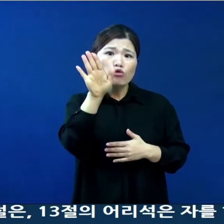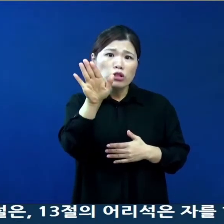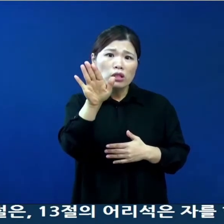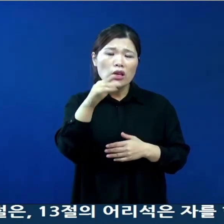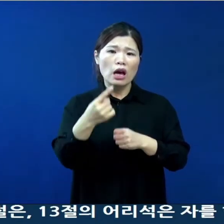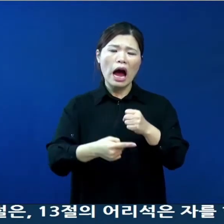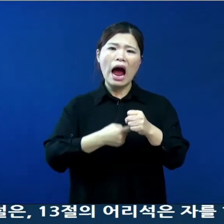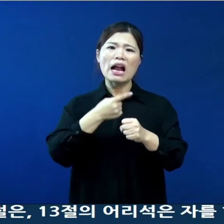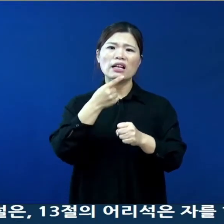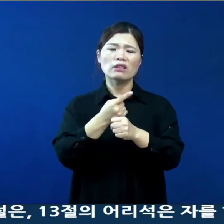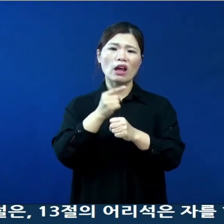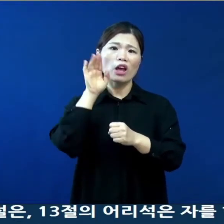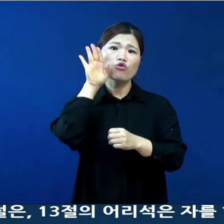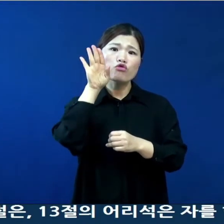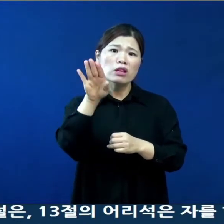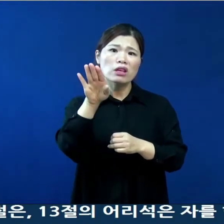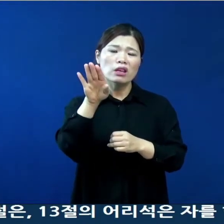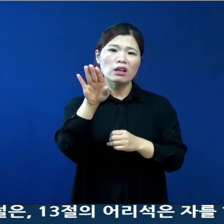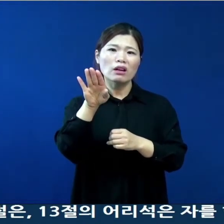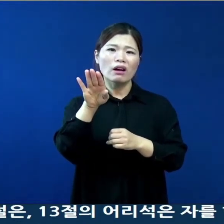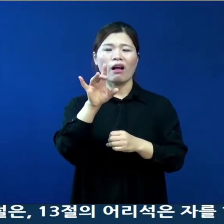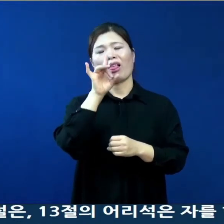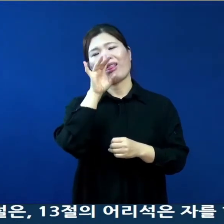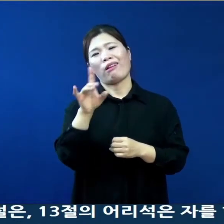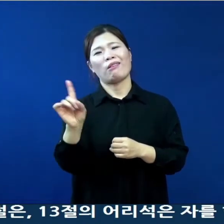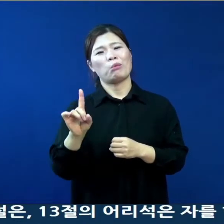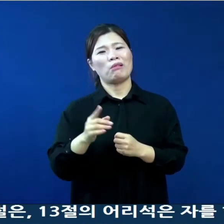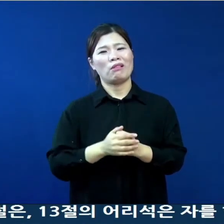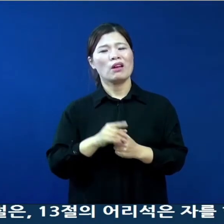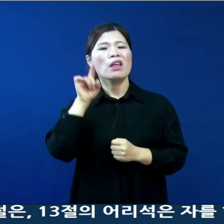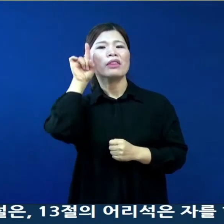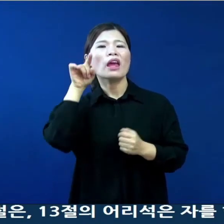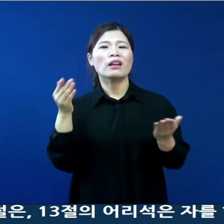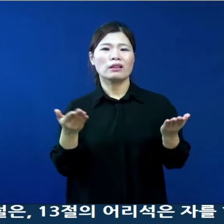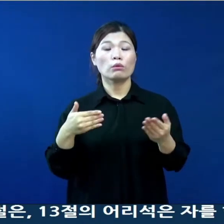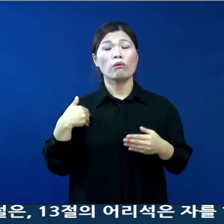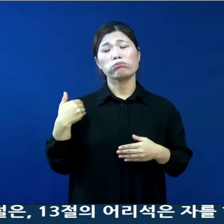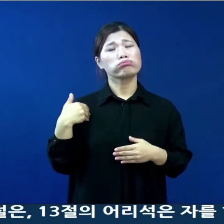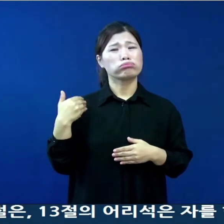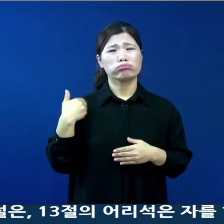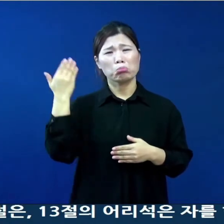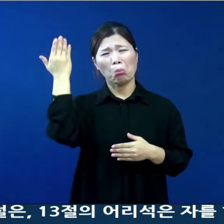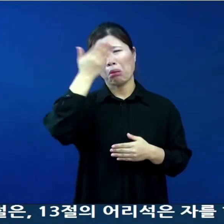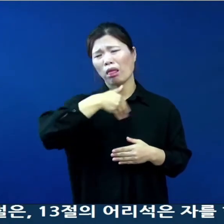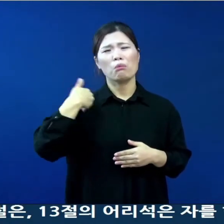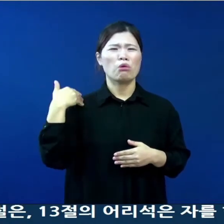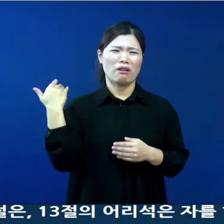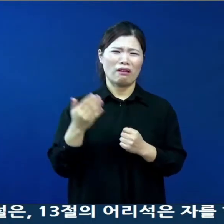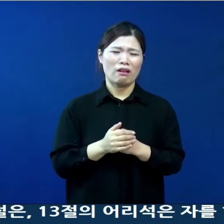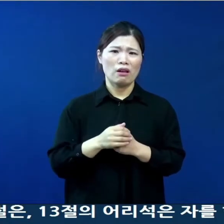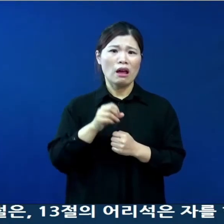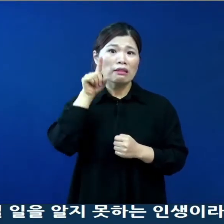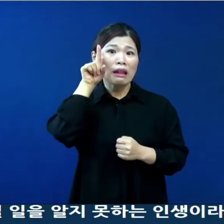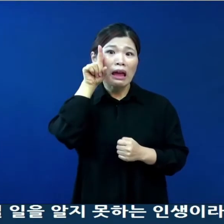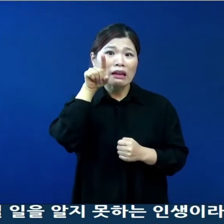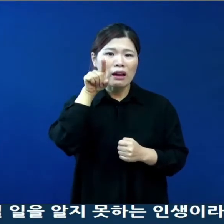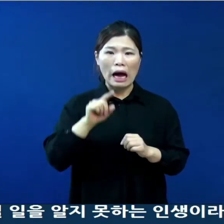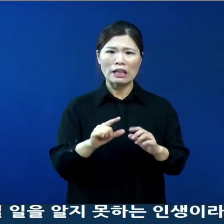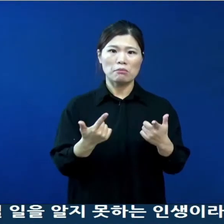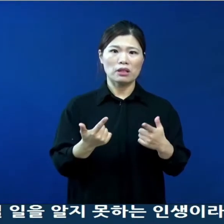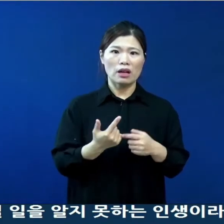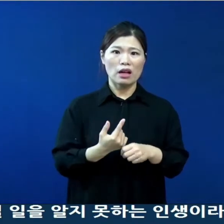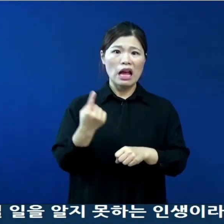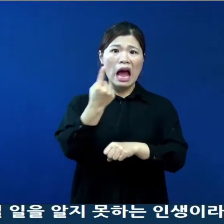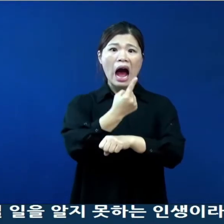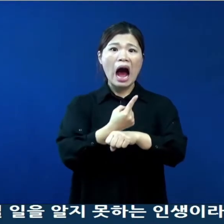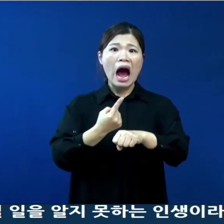해 계획은커녕 사실은 내일 일도 알지 못하는 인생 아닙니까? 아니, 내일은커녕 1시